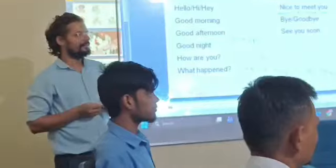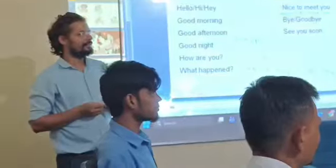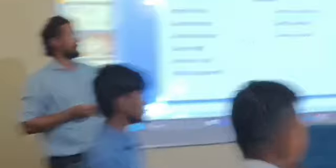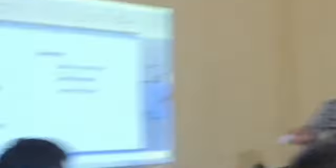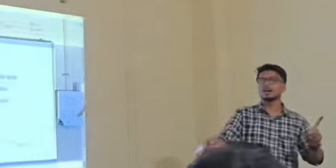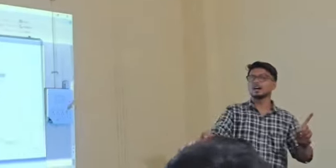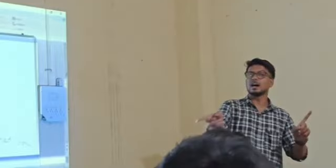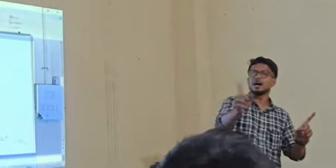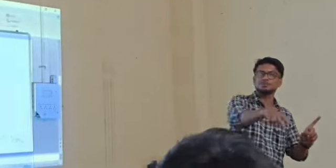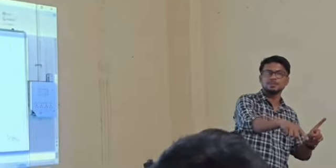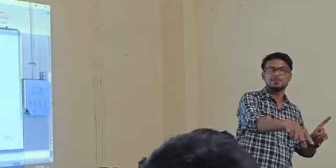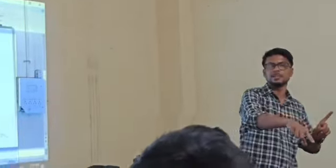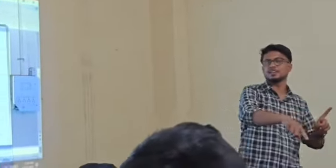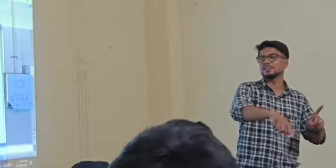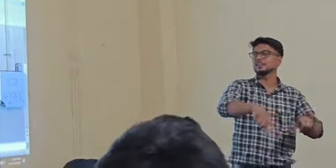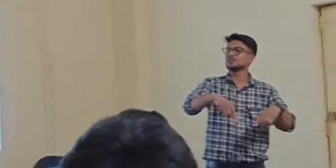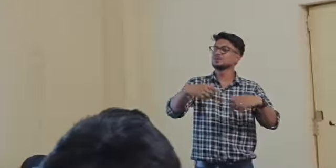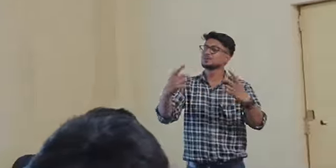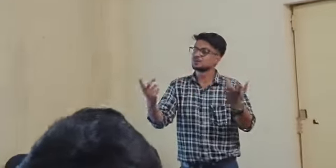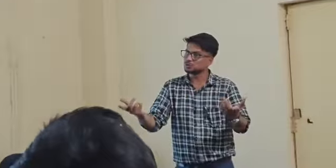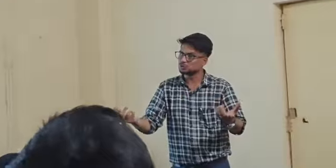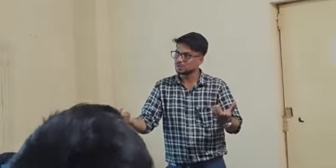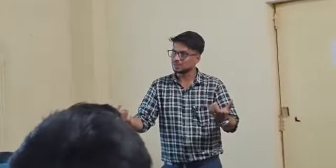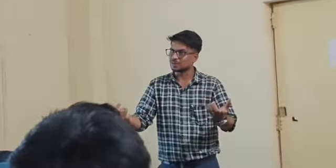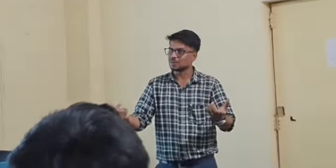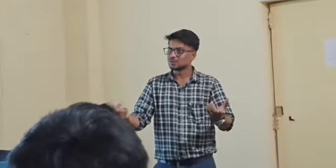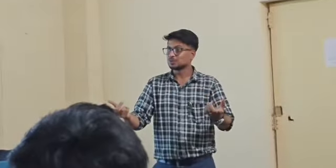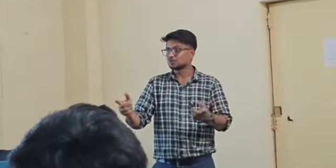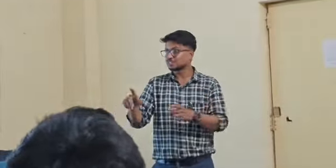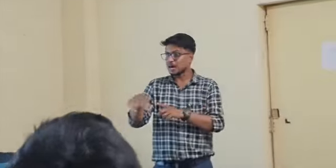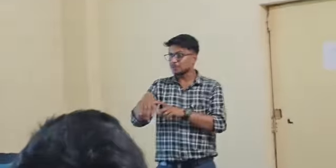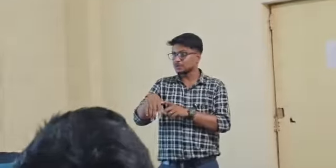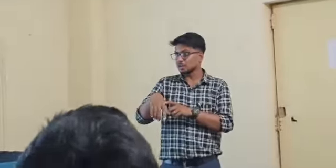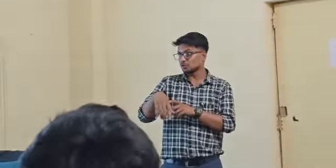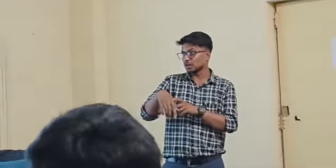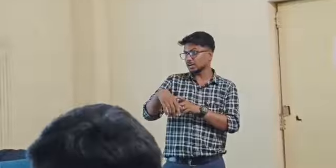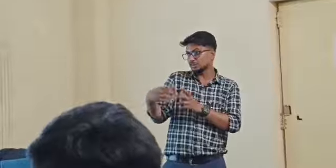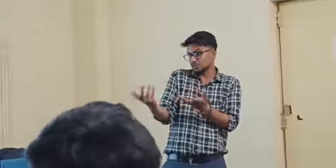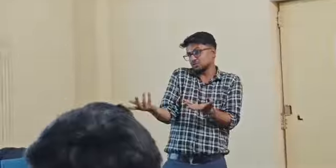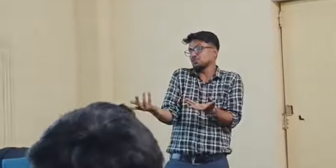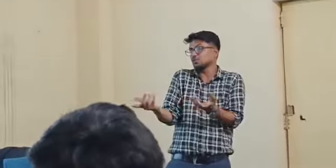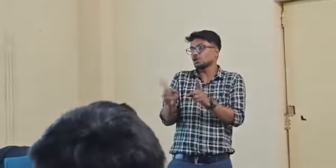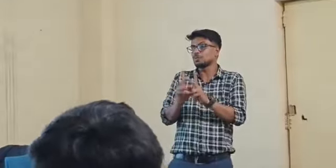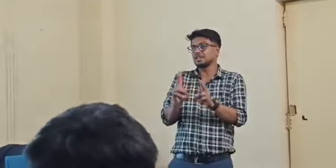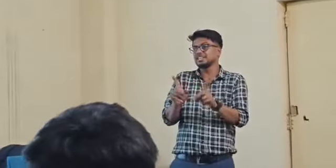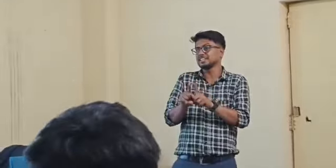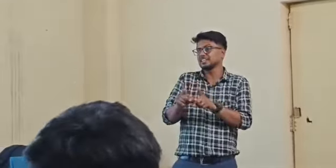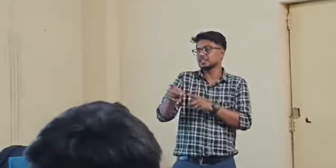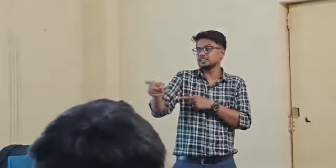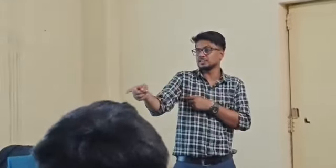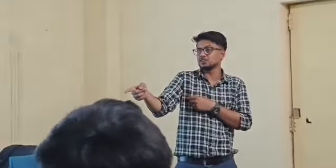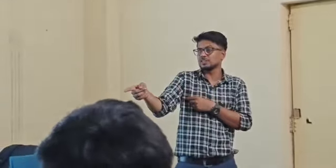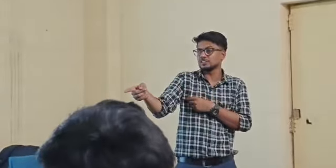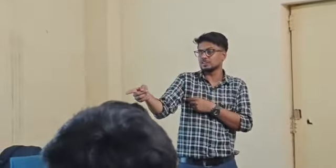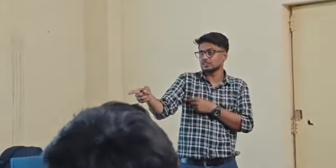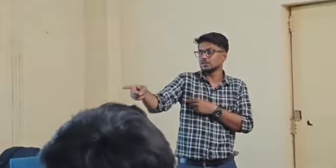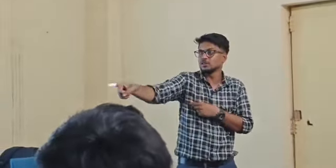सामने वाला आपसे मिलके खुश हुआ। तो सामने वाला को अगर हम किसी को नॉर्मल इंडिकेट करते हैं तो कैसे करते हैं?